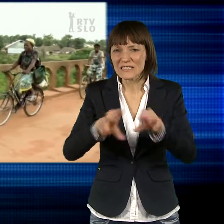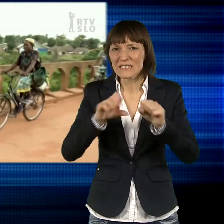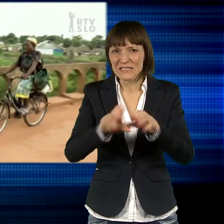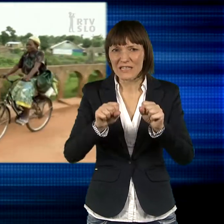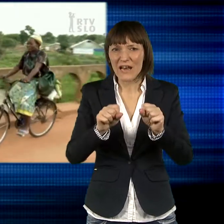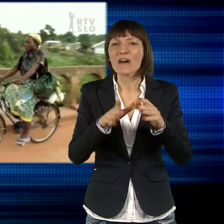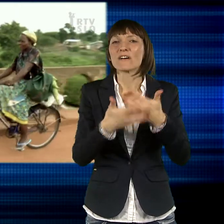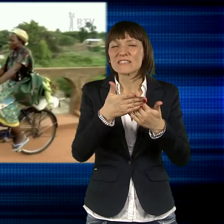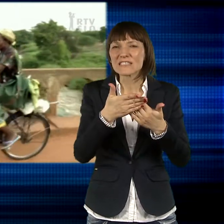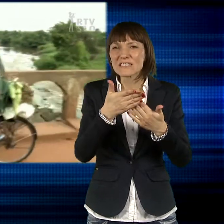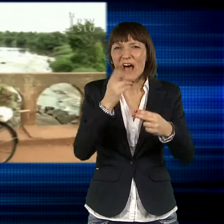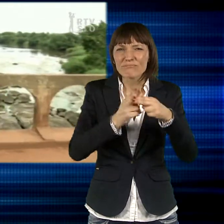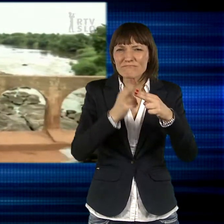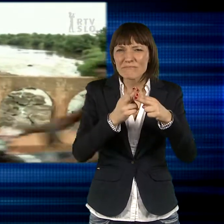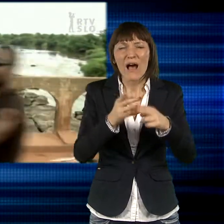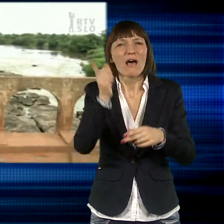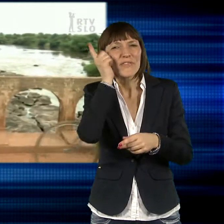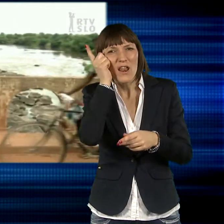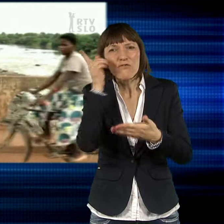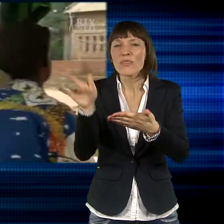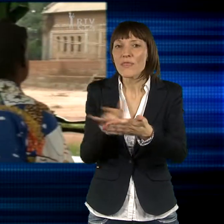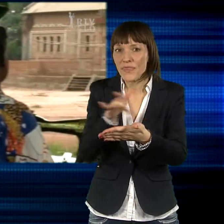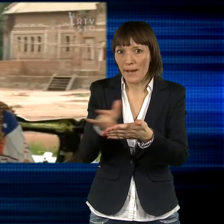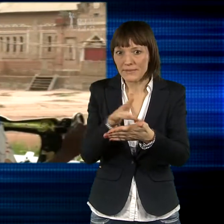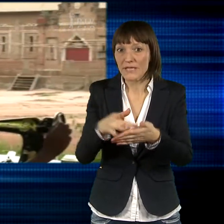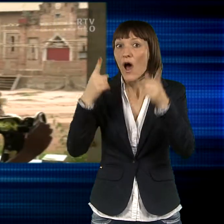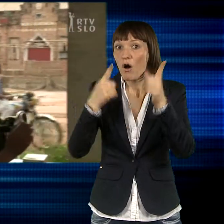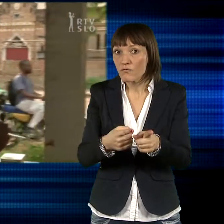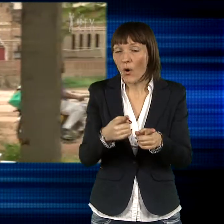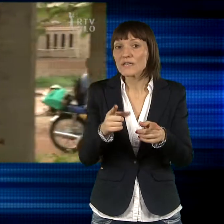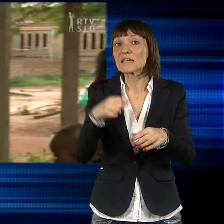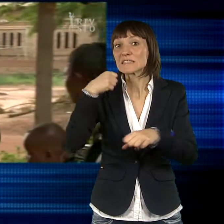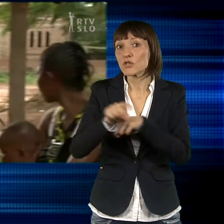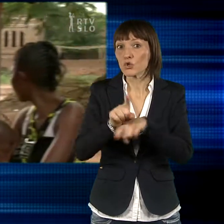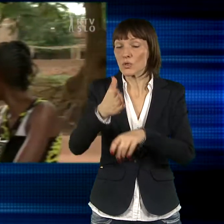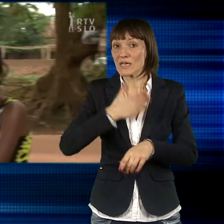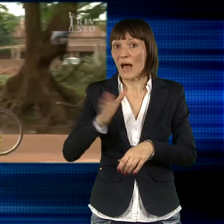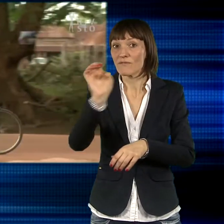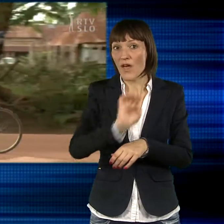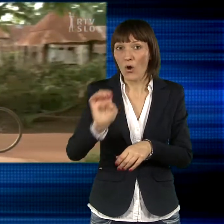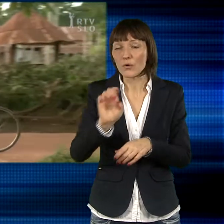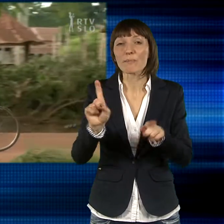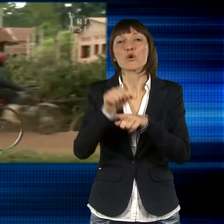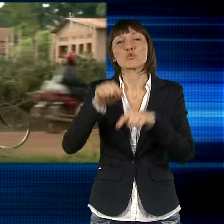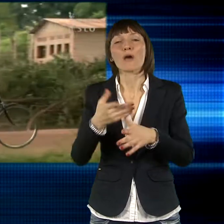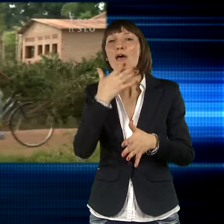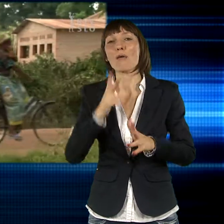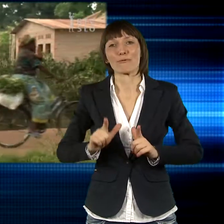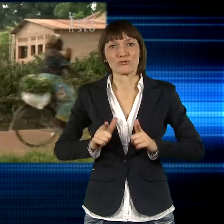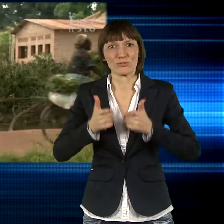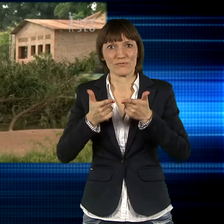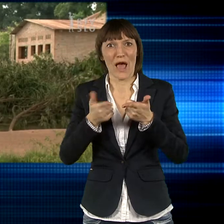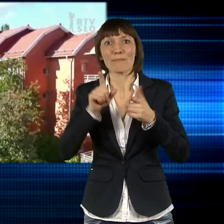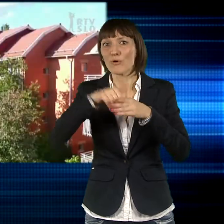izdelavo prenosnih telefonov, tablic in računalnikov. Vojne milijone silijo v beg, tudi k nam v Evropo, v navidezni raj in